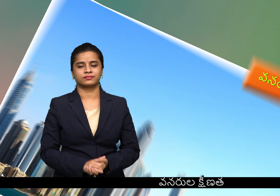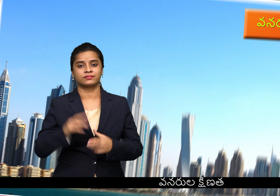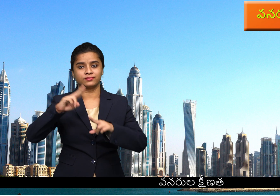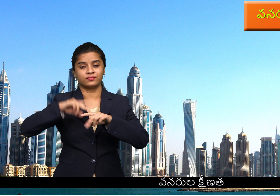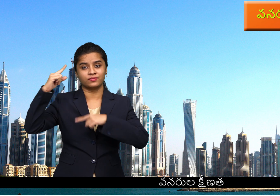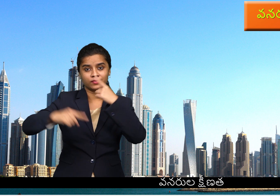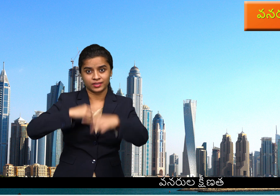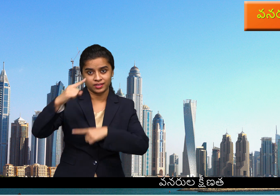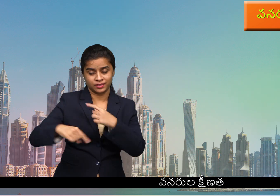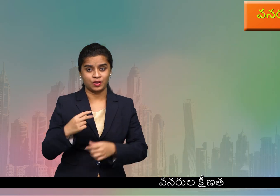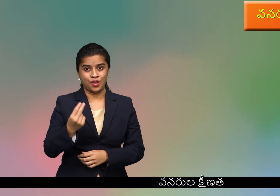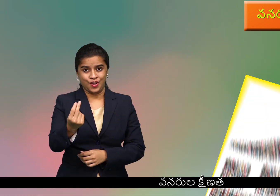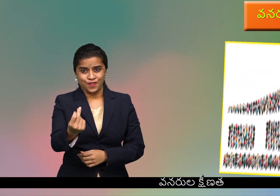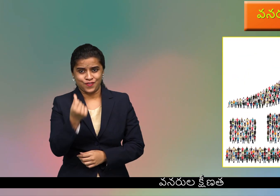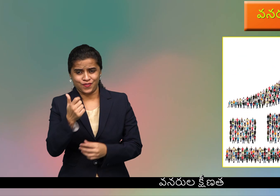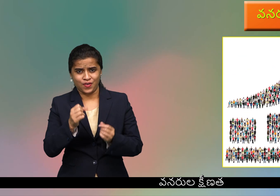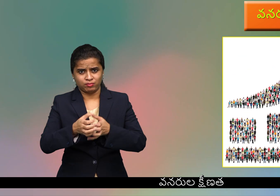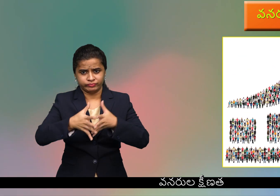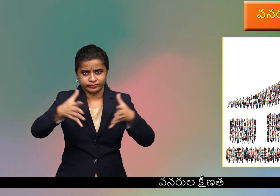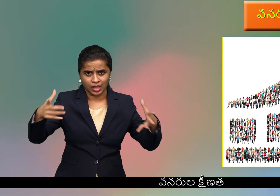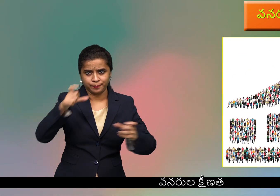వనరుల క్షీణత,